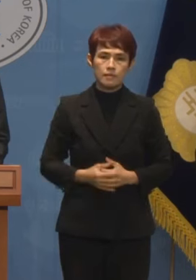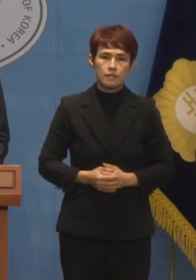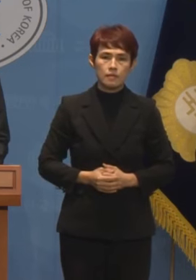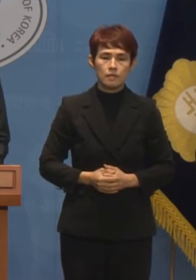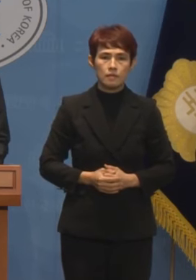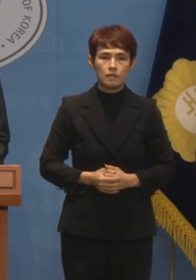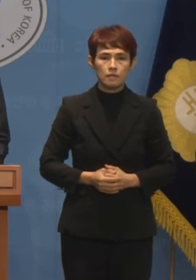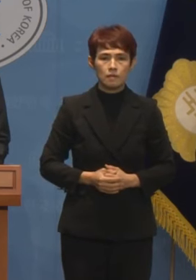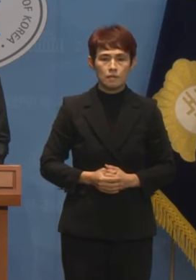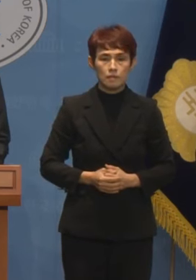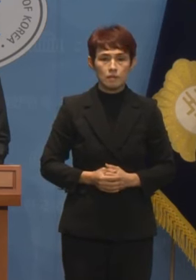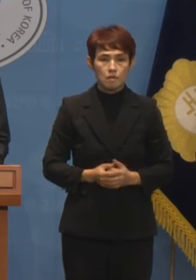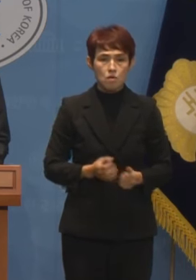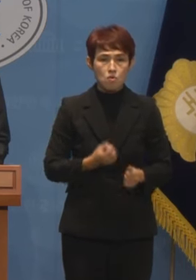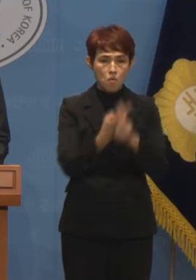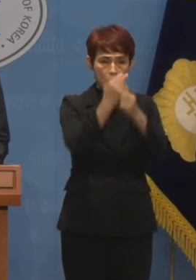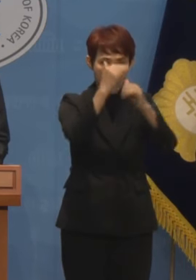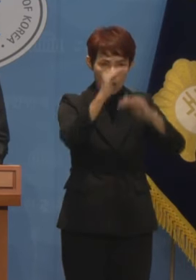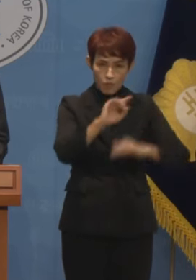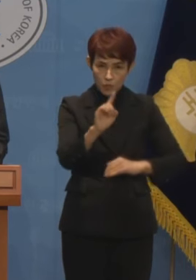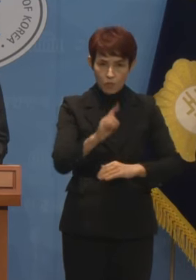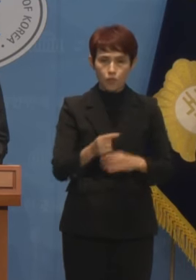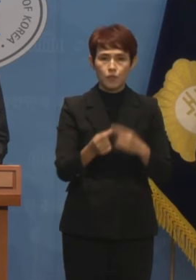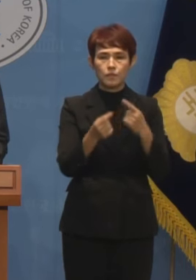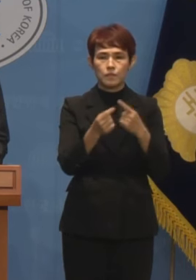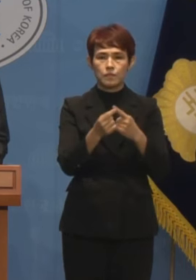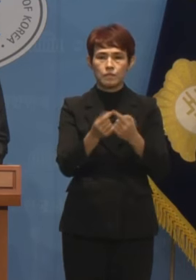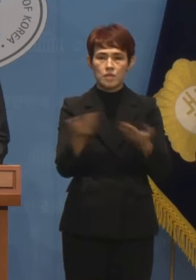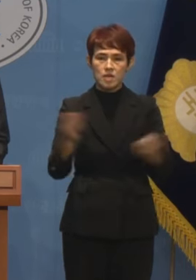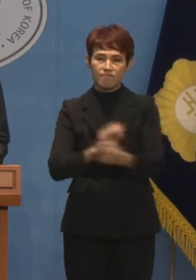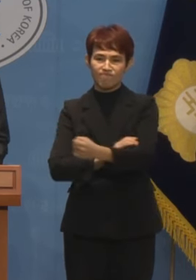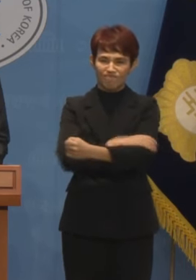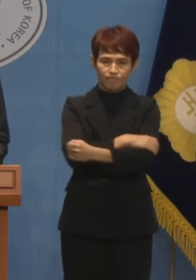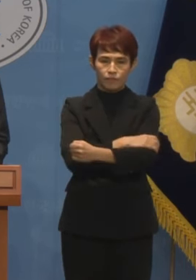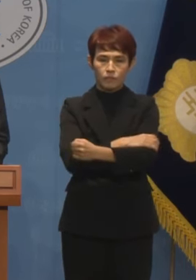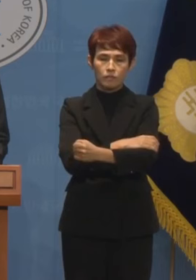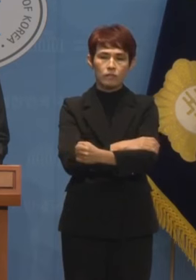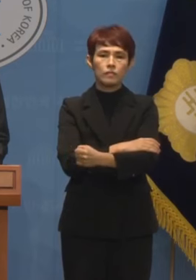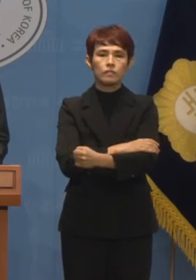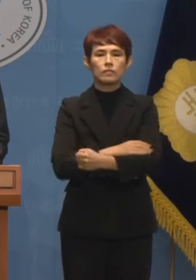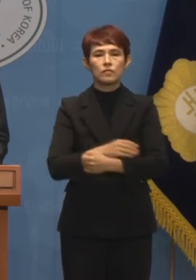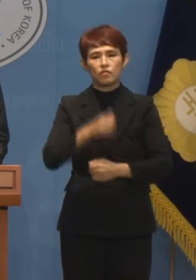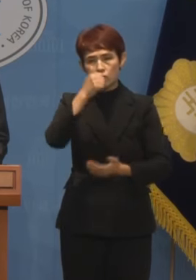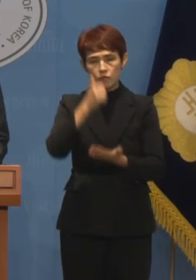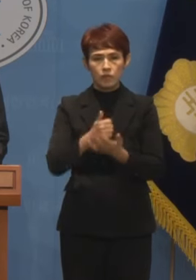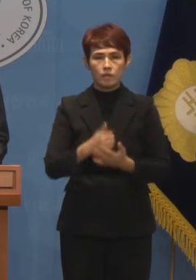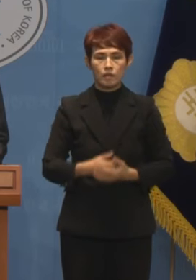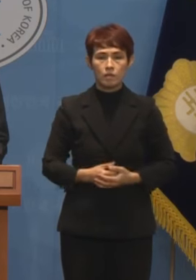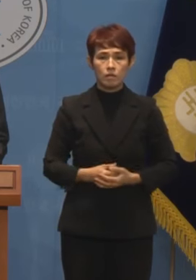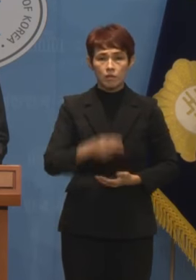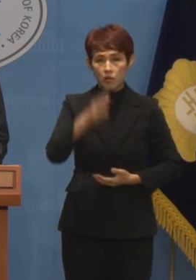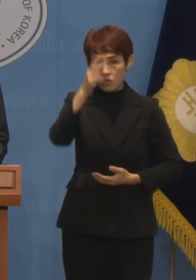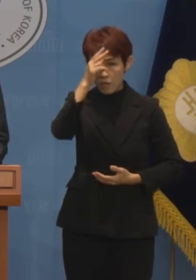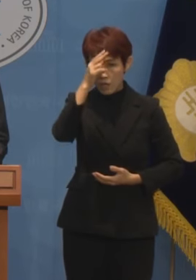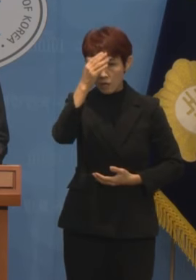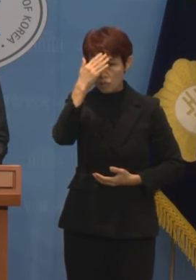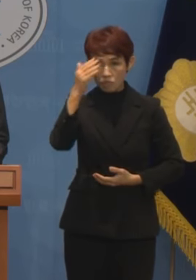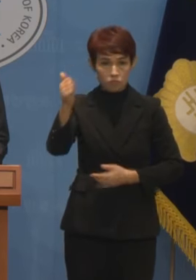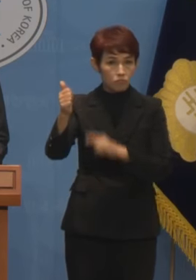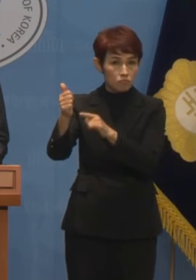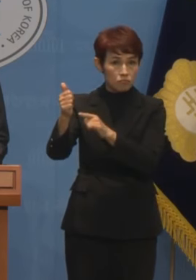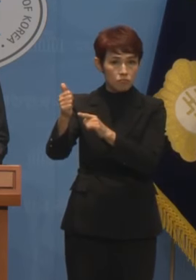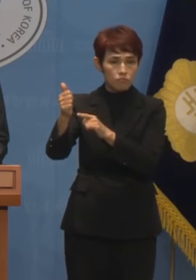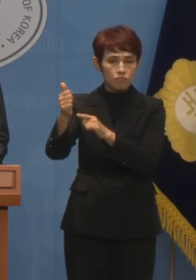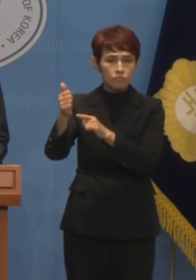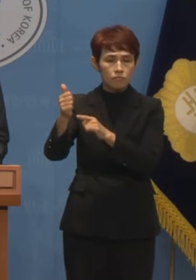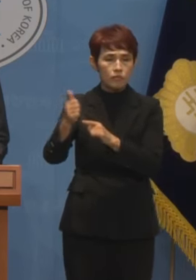고발 범죄 사실을 말씀드리겠습니다. 첫째, 직권남용 권리행사 방해죄입니다. 경찰 지휘부는